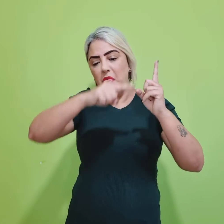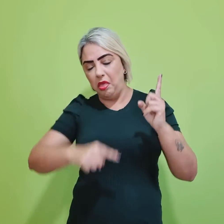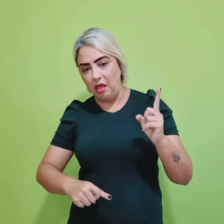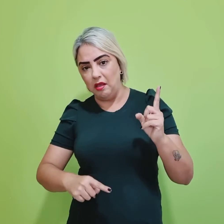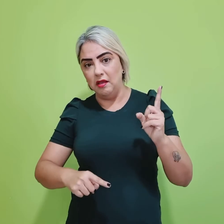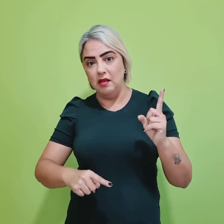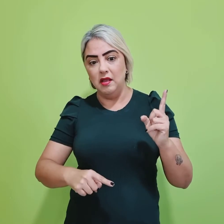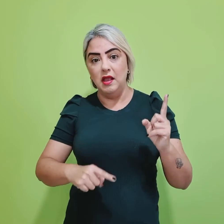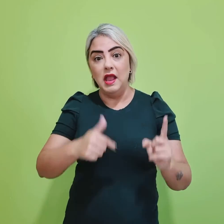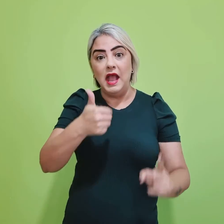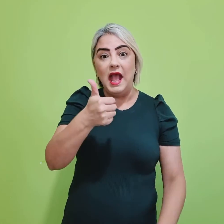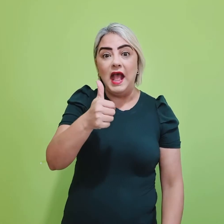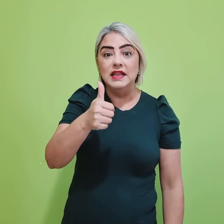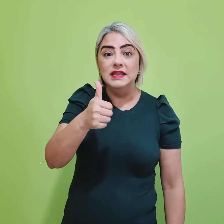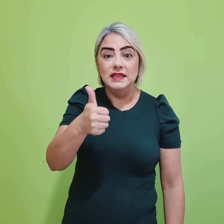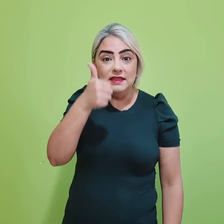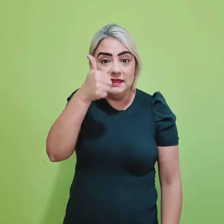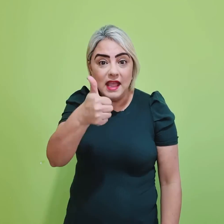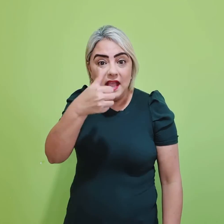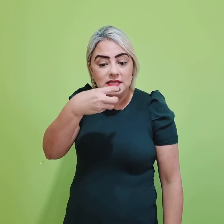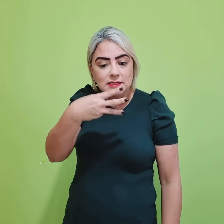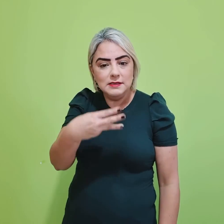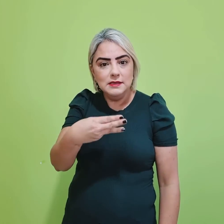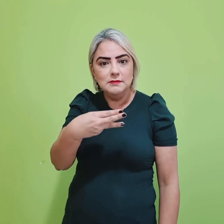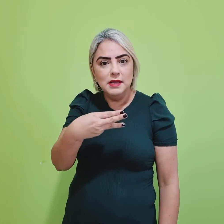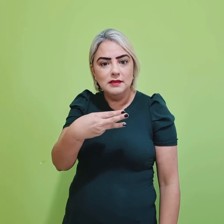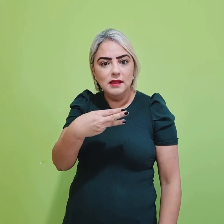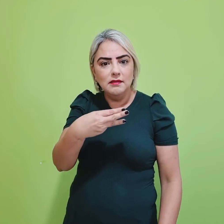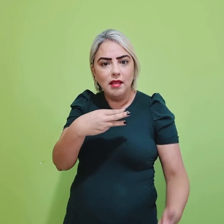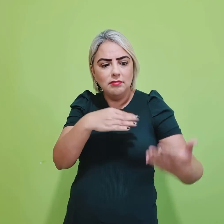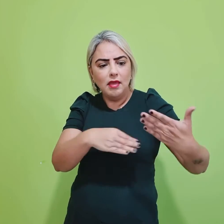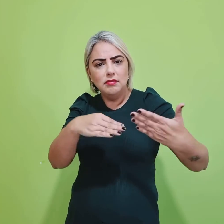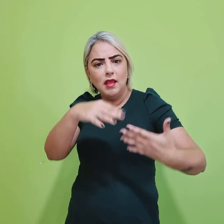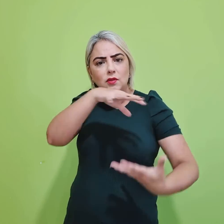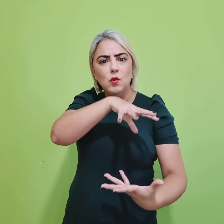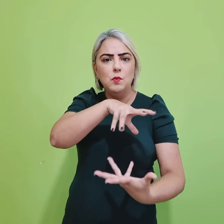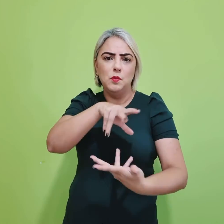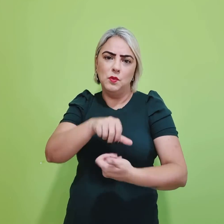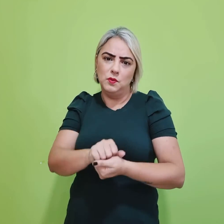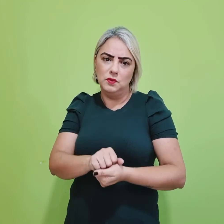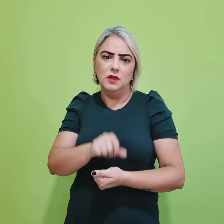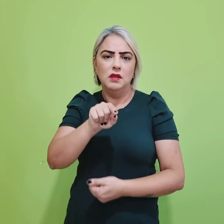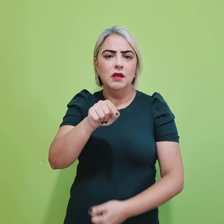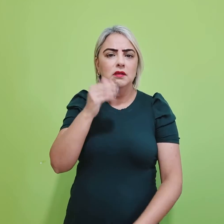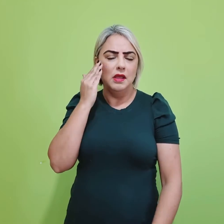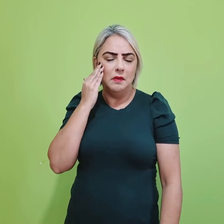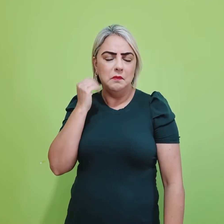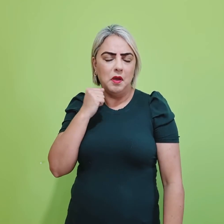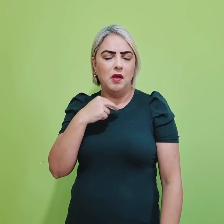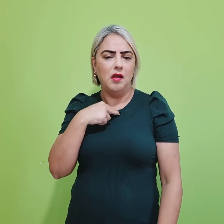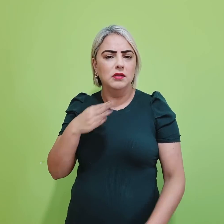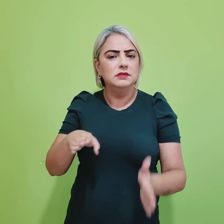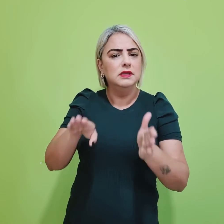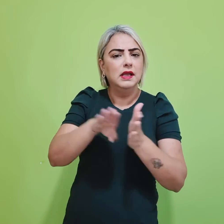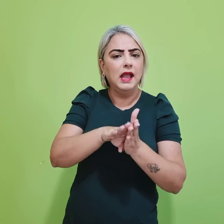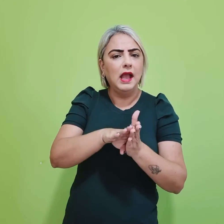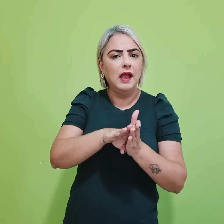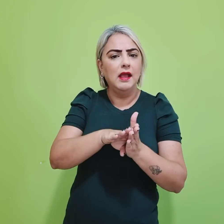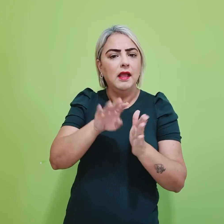ainda para a 13ª posição no ranking mundial. Você pode chegar até aqui neste